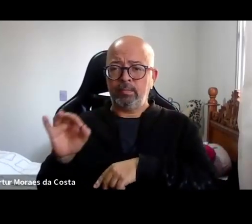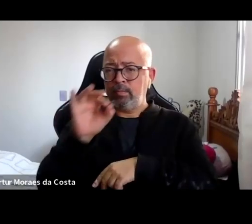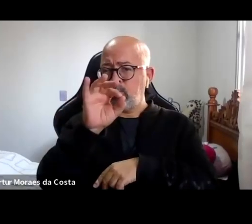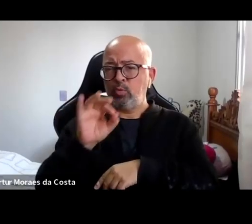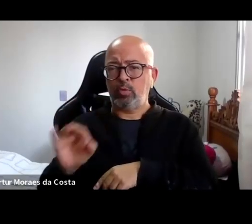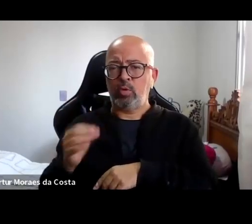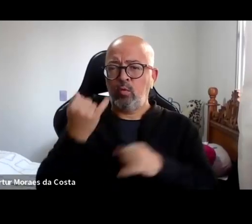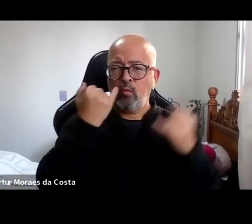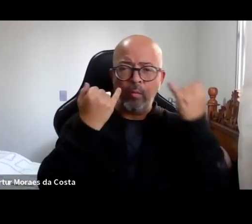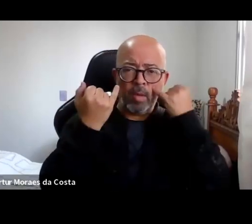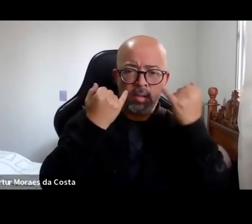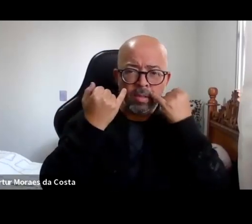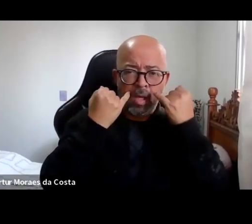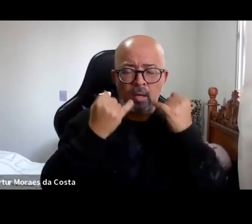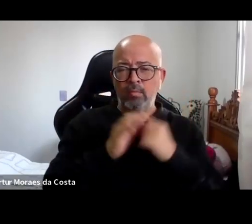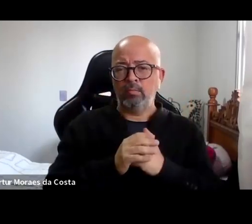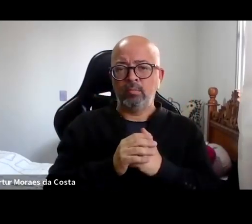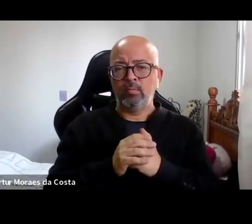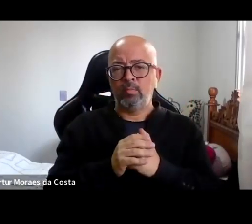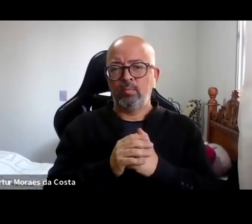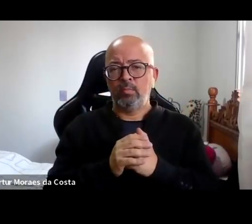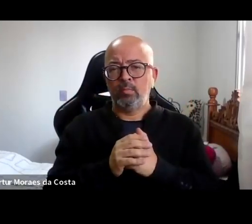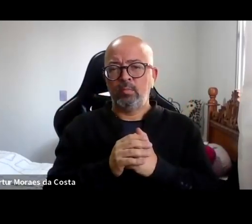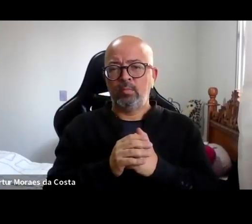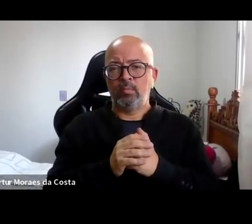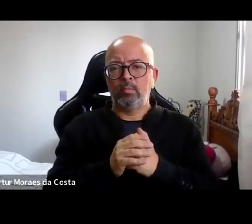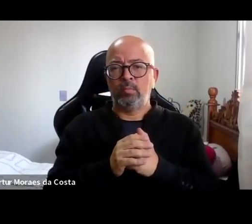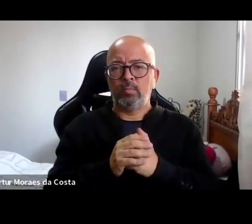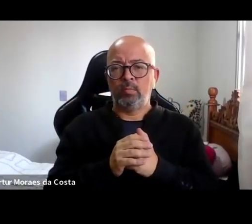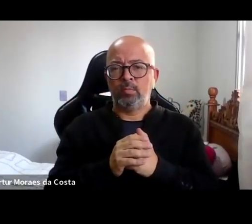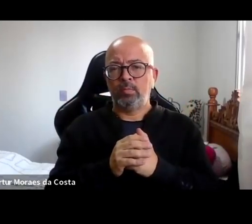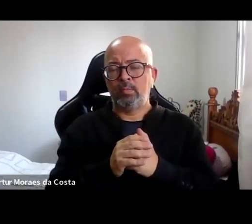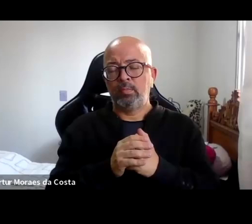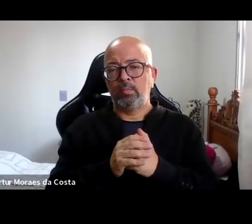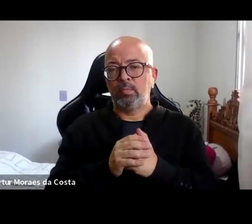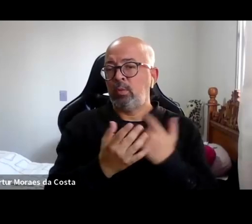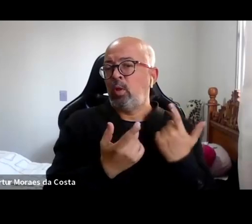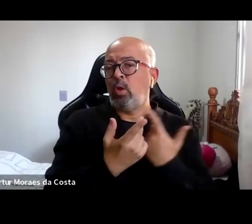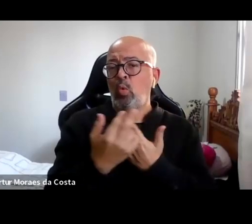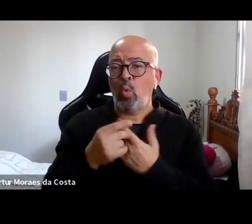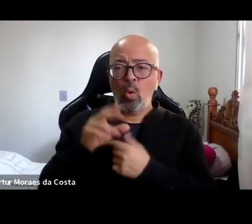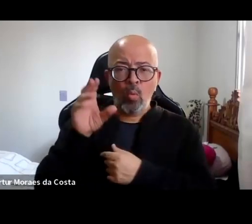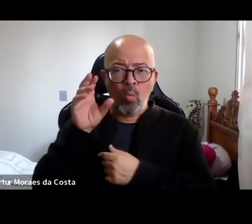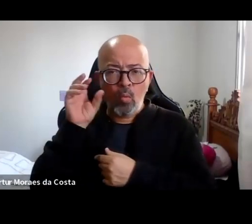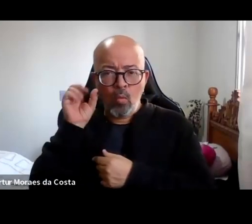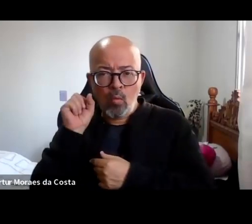además de de cansar mucho a la persona sordociega y también al intérprete